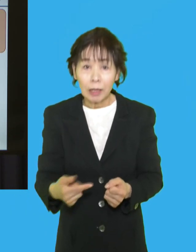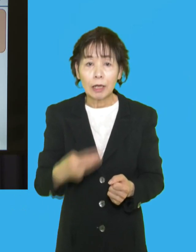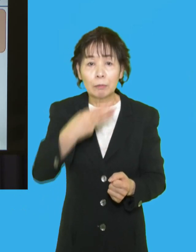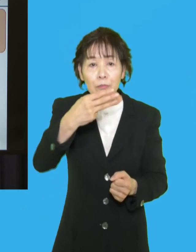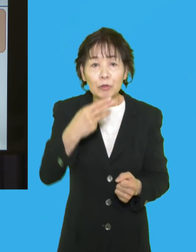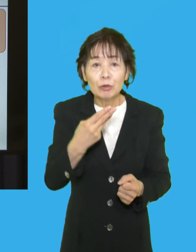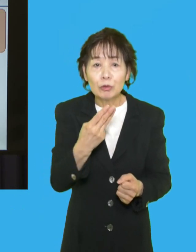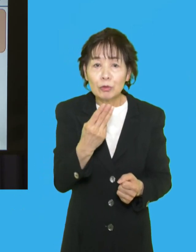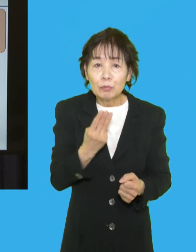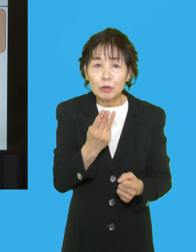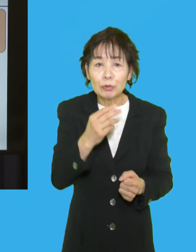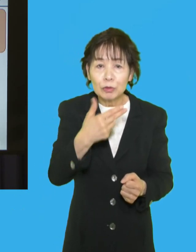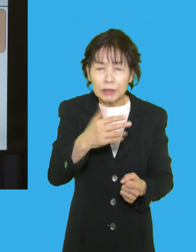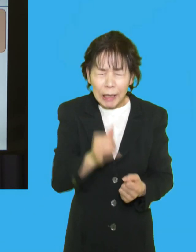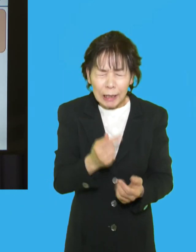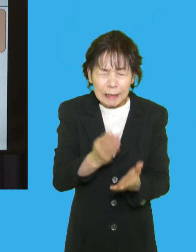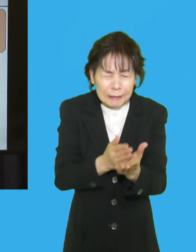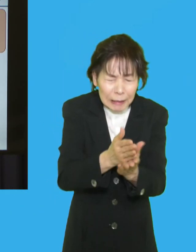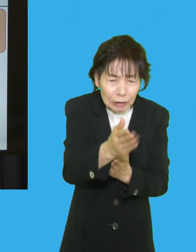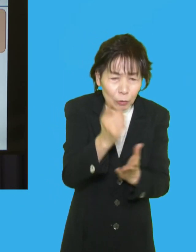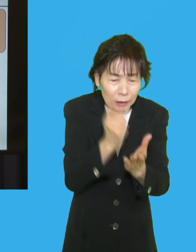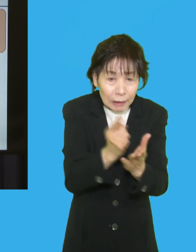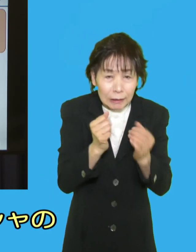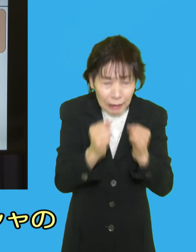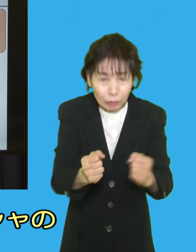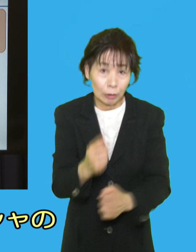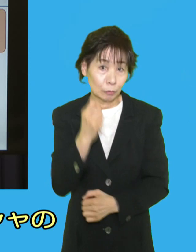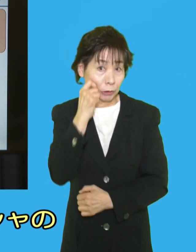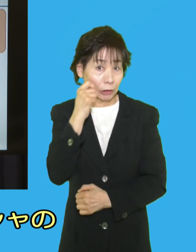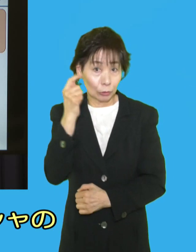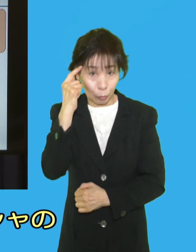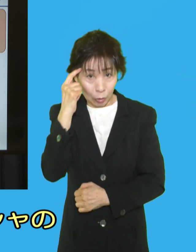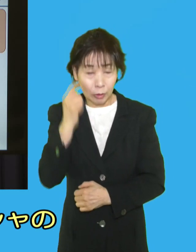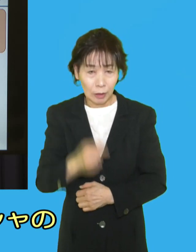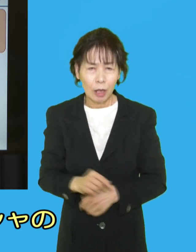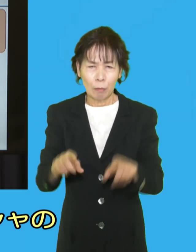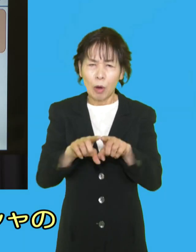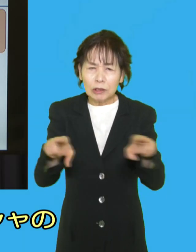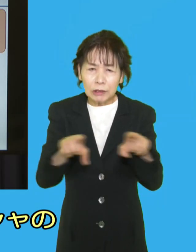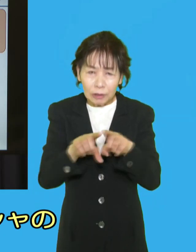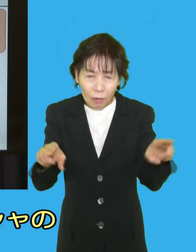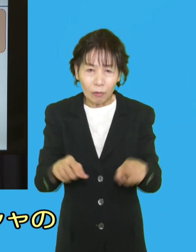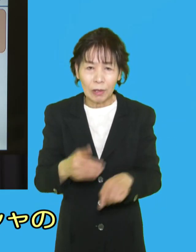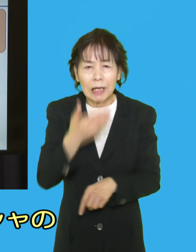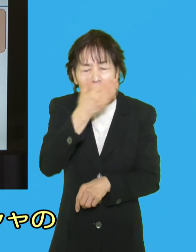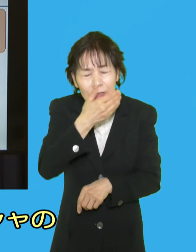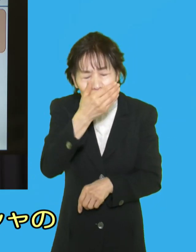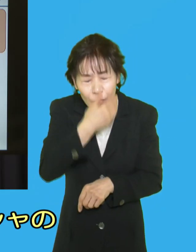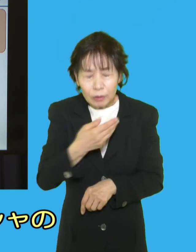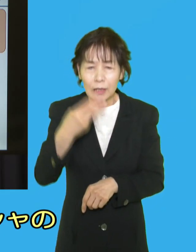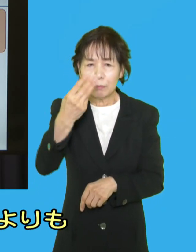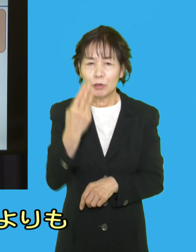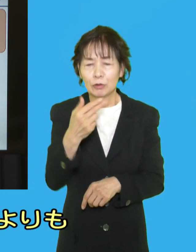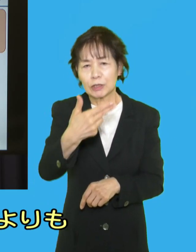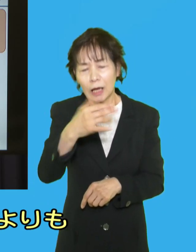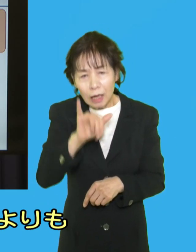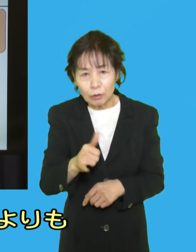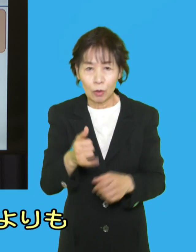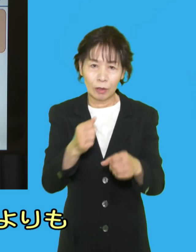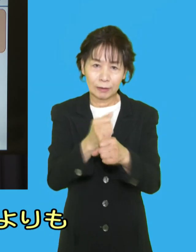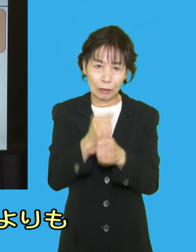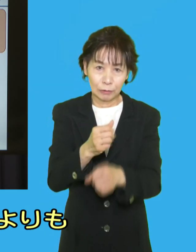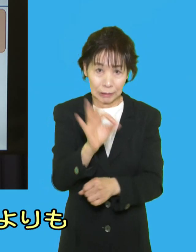というと少し難しいだろうなというふうにも考えておりますので、もちろんその貴重なミュシャの作品の数々については、ま